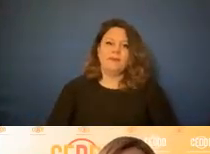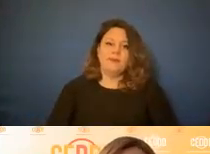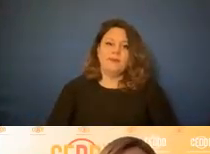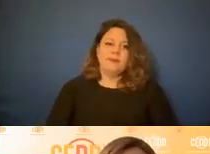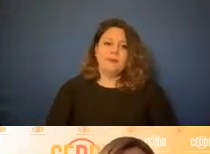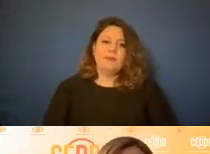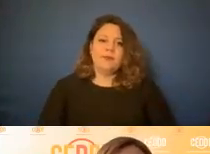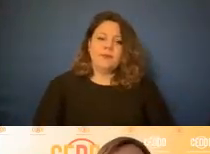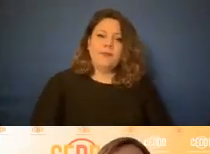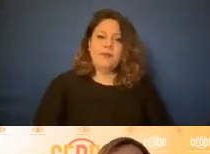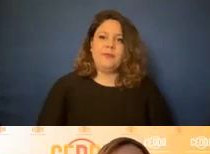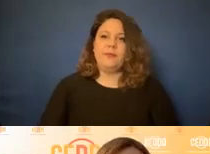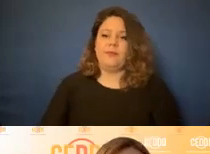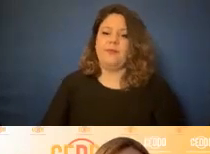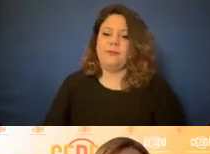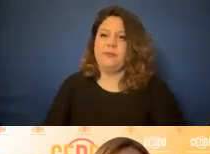Bueno,